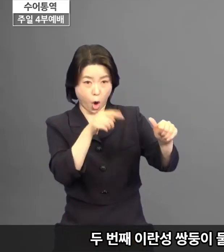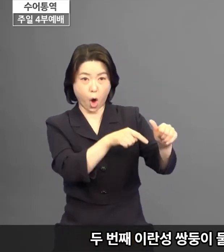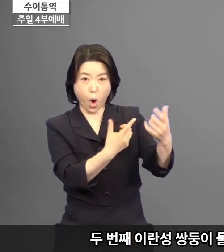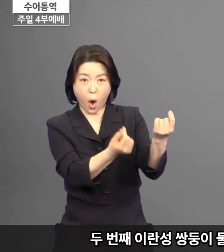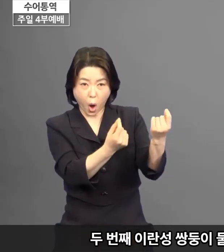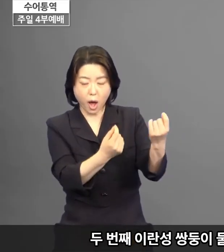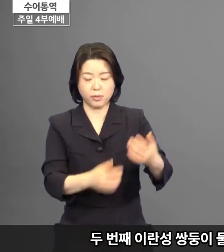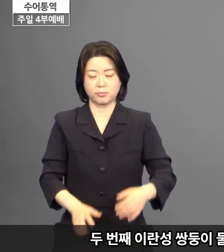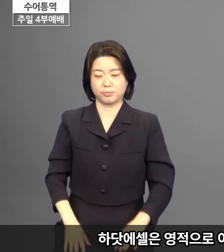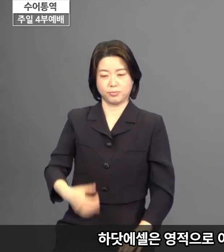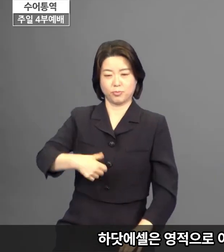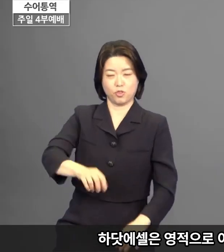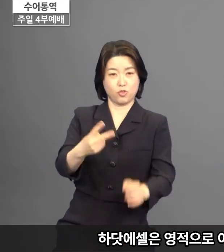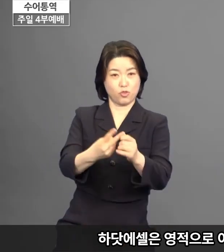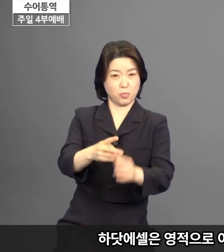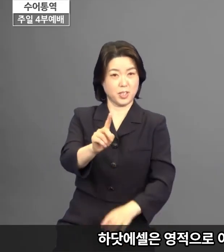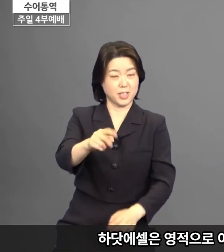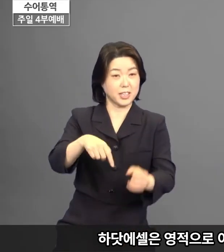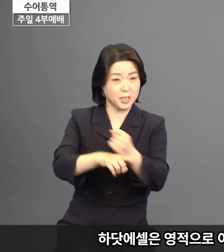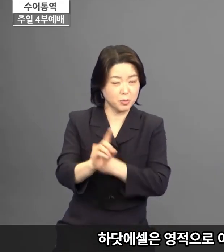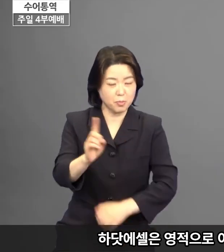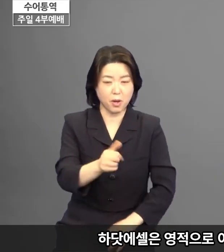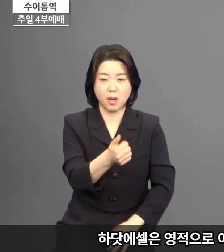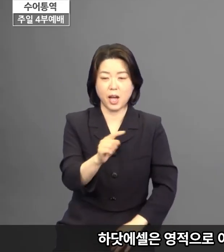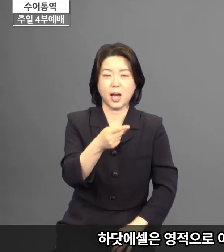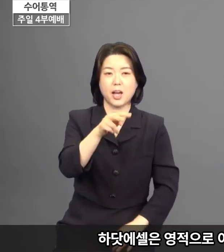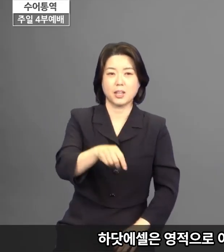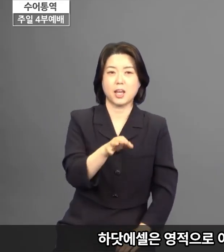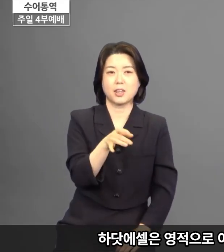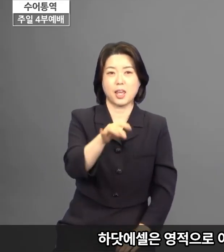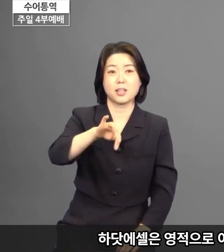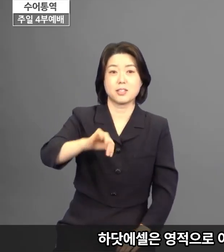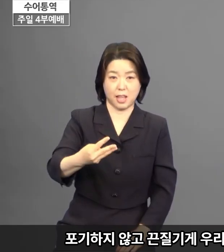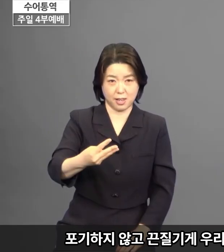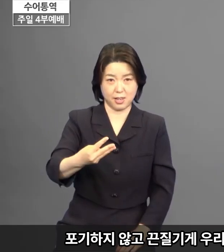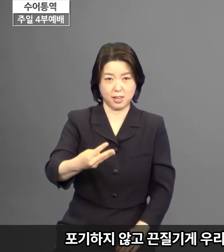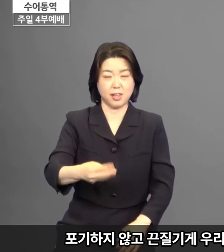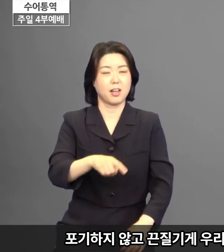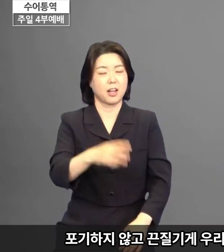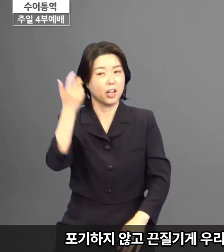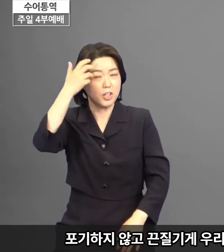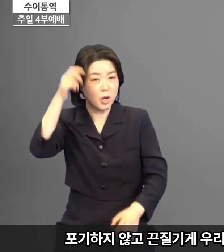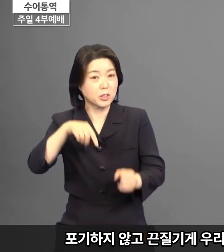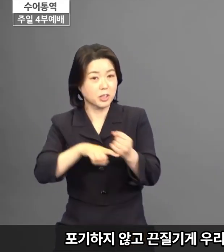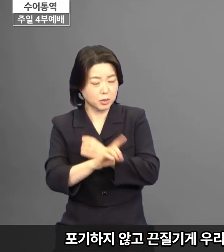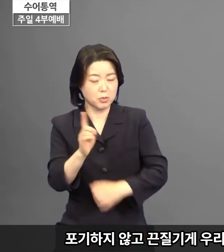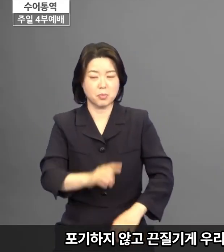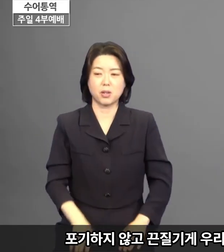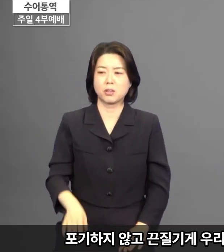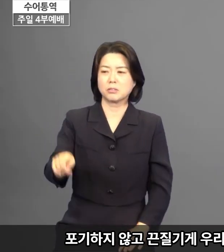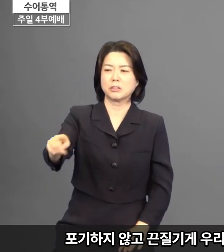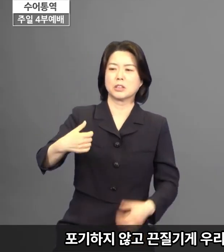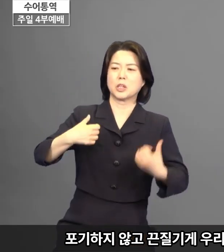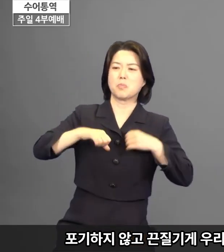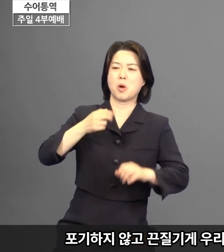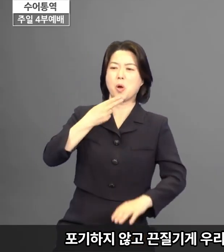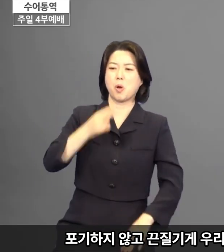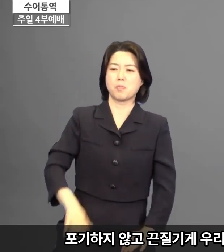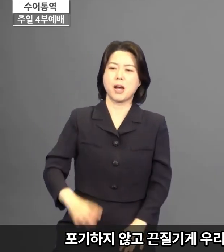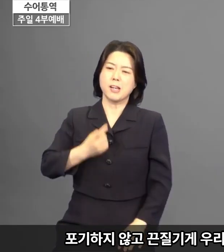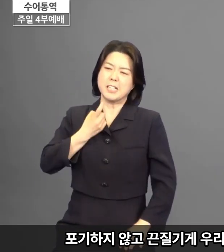바로 하닷에셀입니다. 하닷에셀은 영적으로 이렇게 정리할 수 있습니다. 포기하지 않고